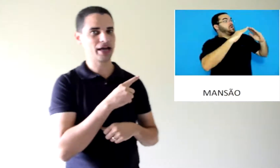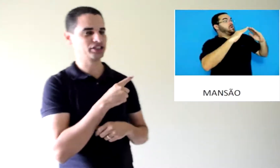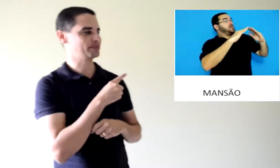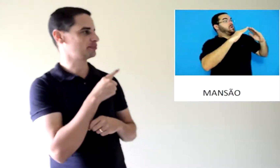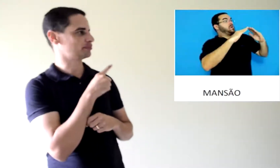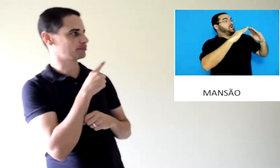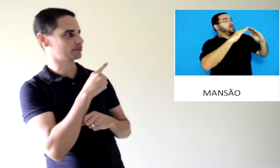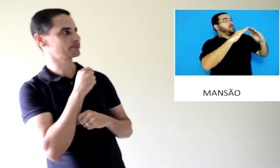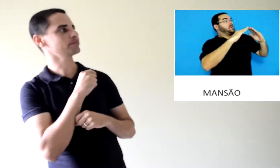imagem.